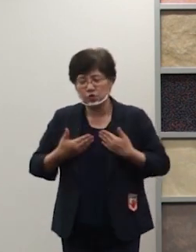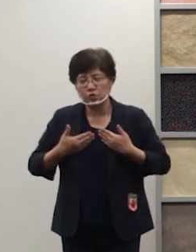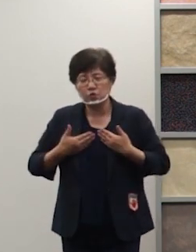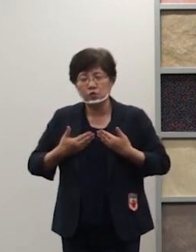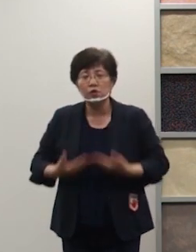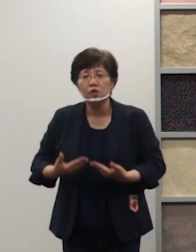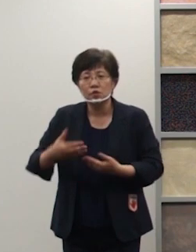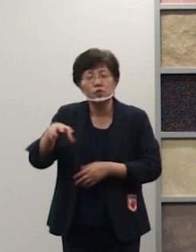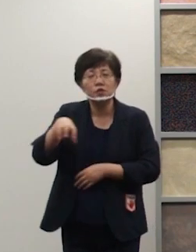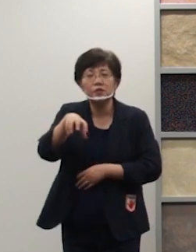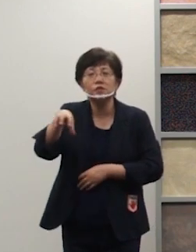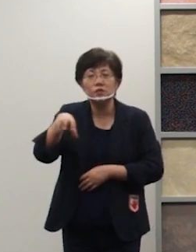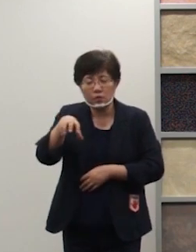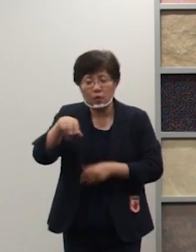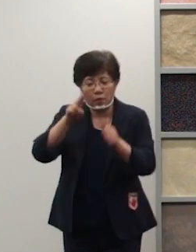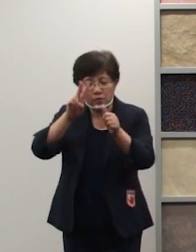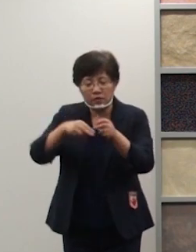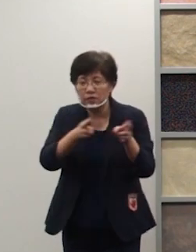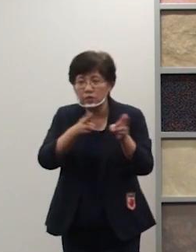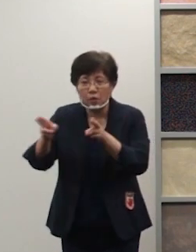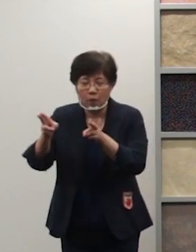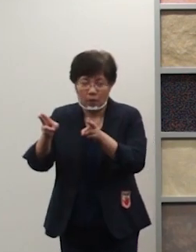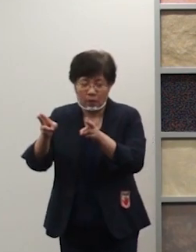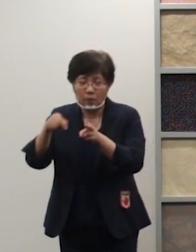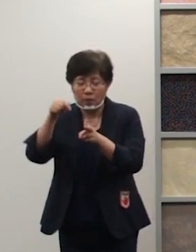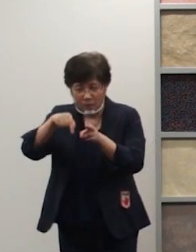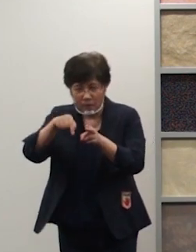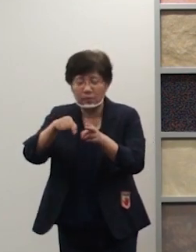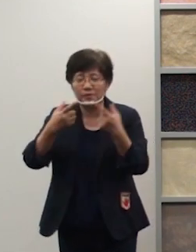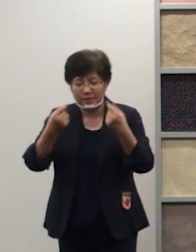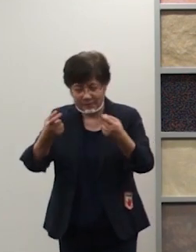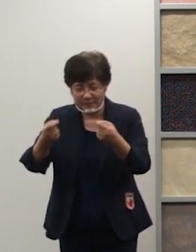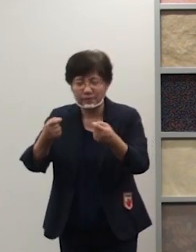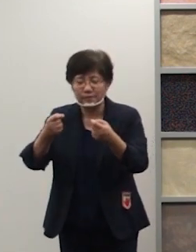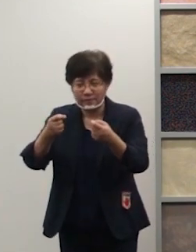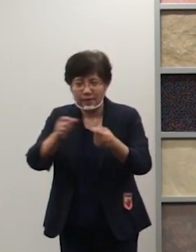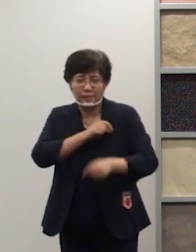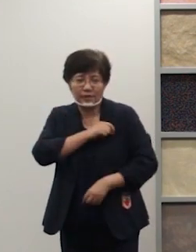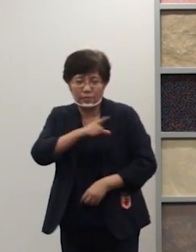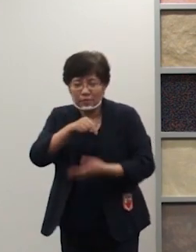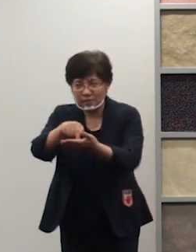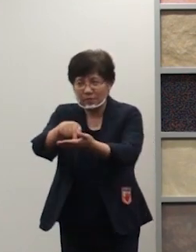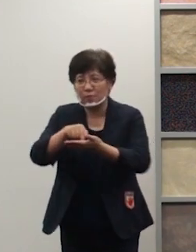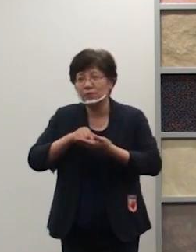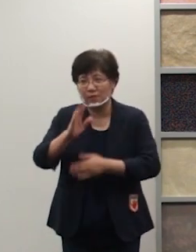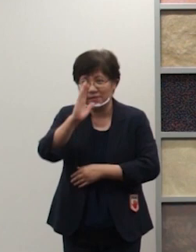認証の取得につきましても、ぜひとも積極的に向き合っていただきたく思います。